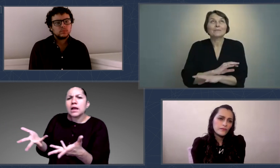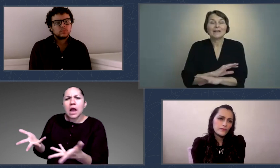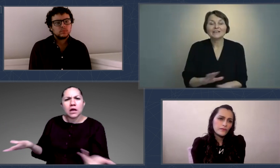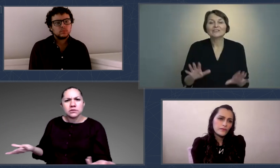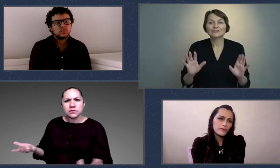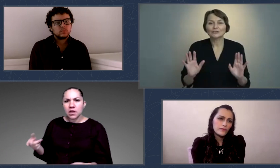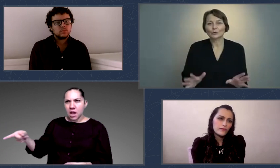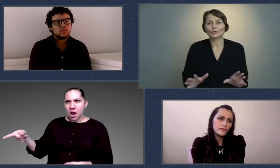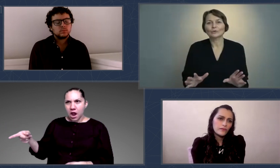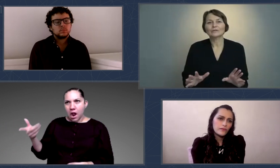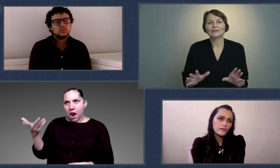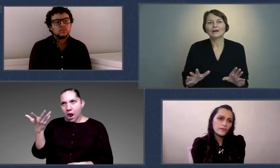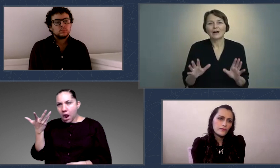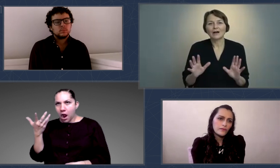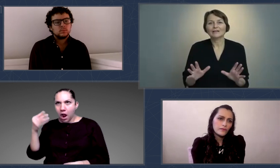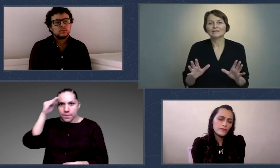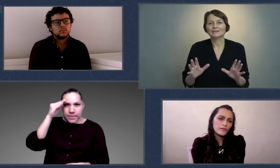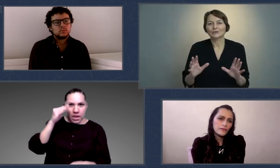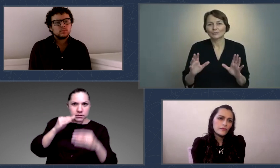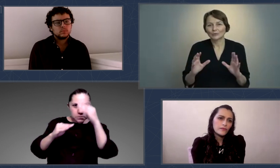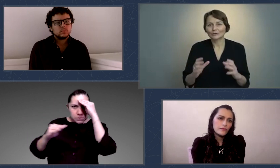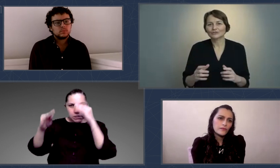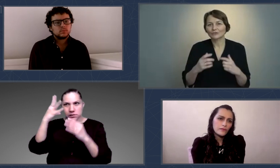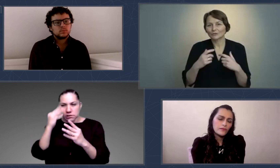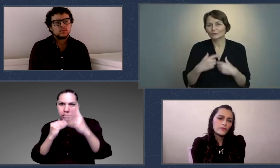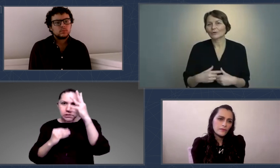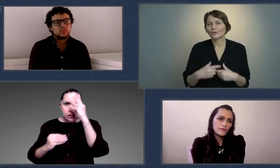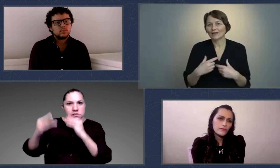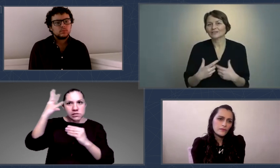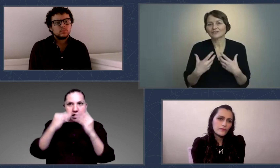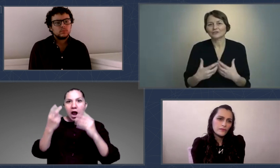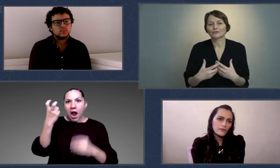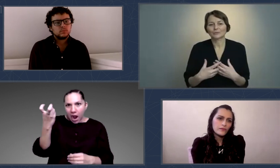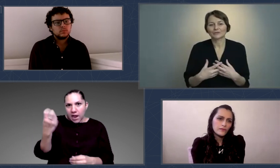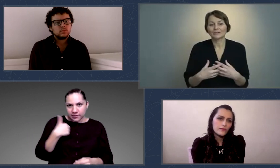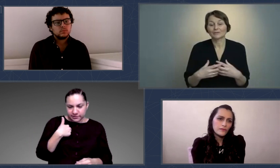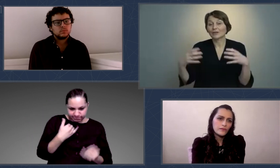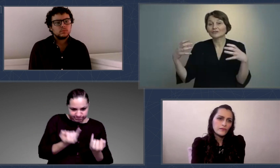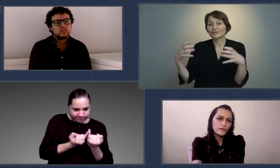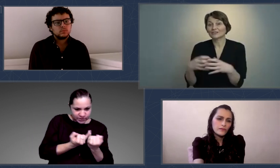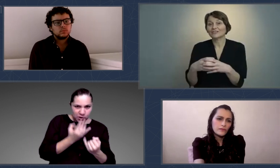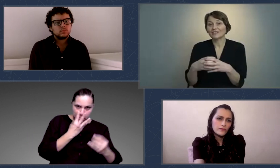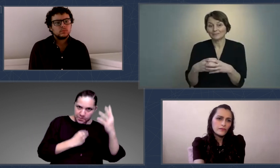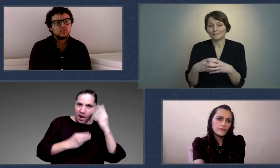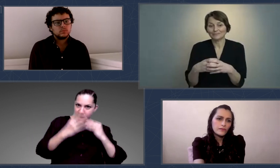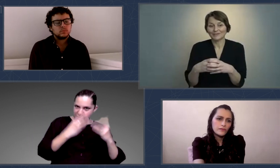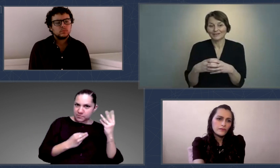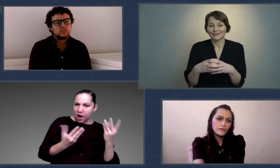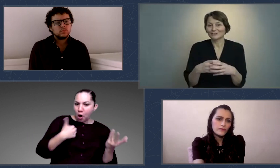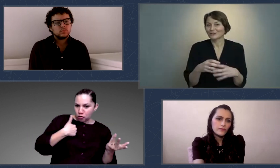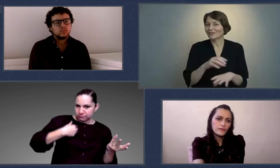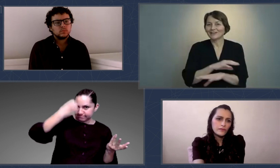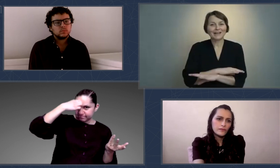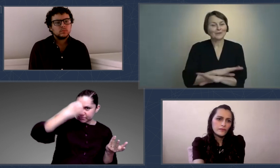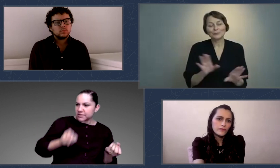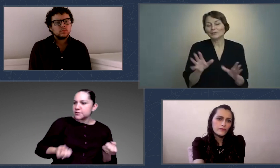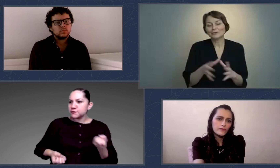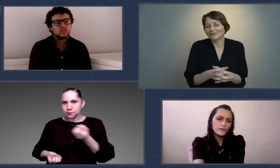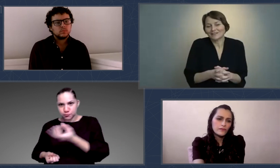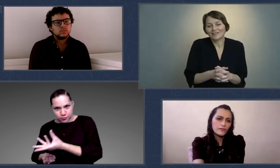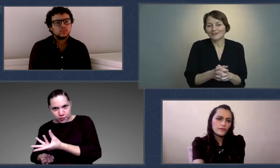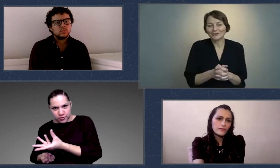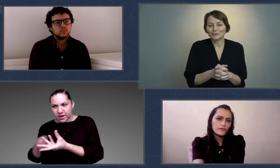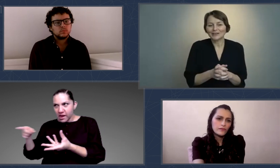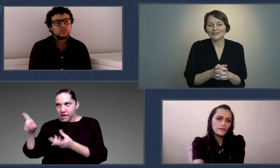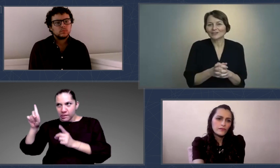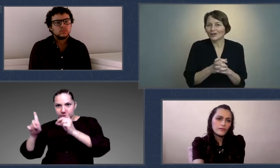aumentamos nuestro conocimiento mutuo, trabajamos juntos, hacemos el trabajo de conferencia conjunto, y después